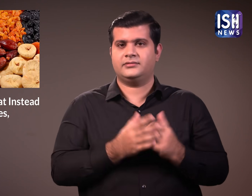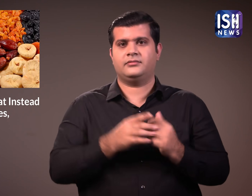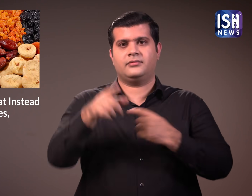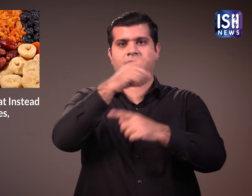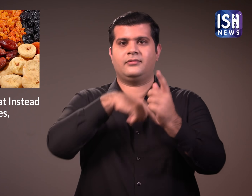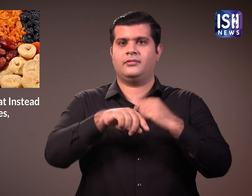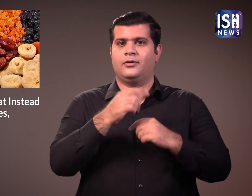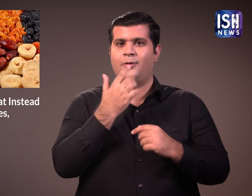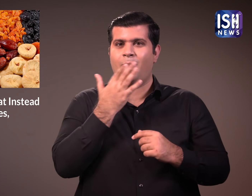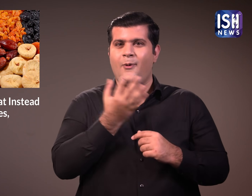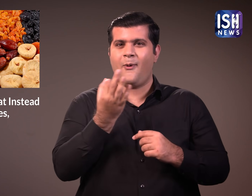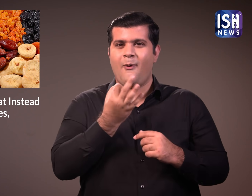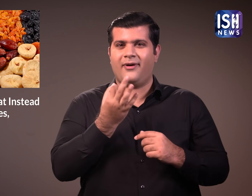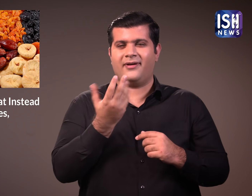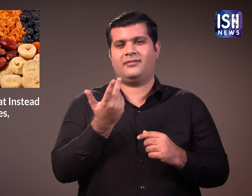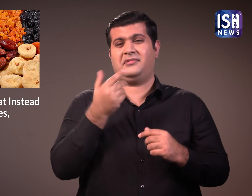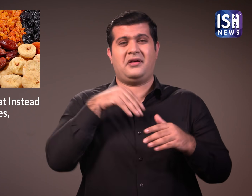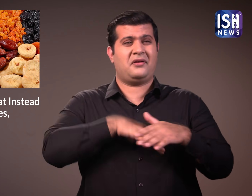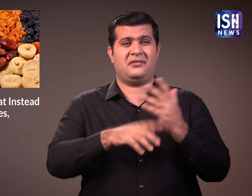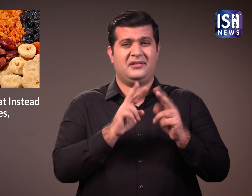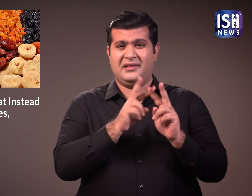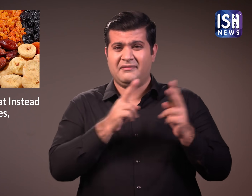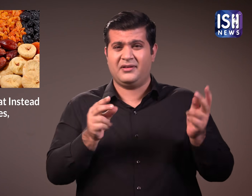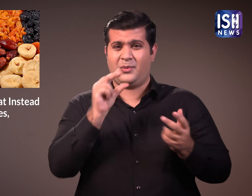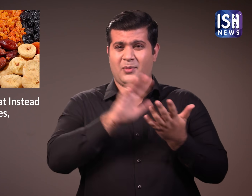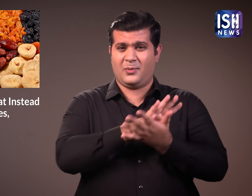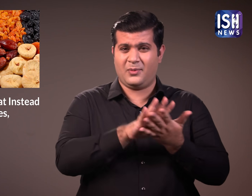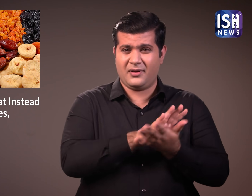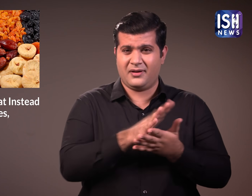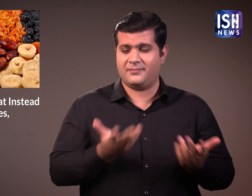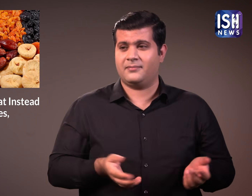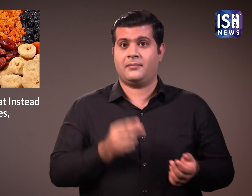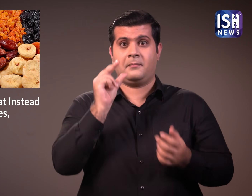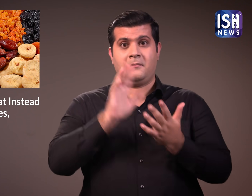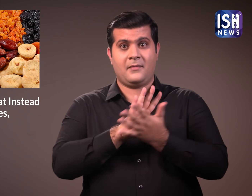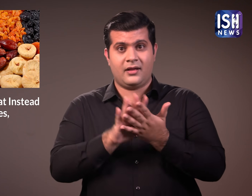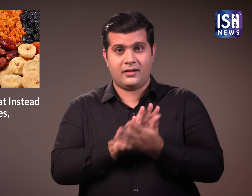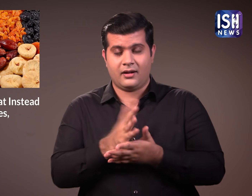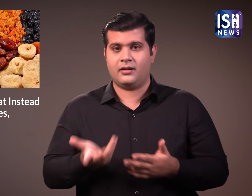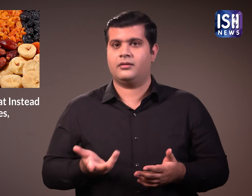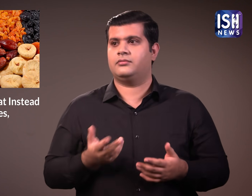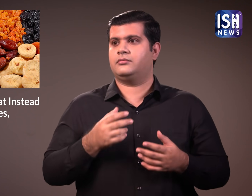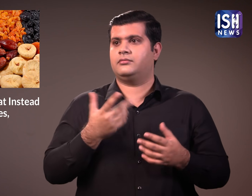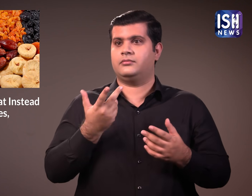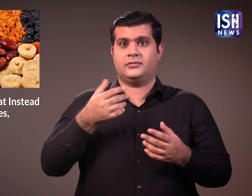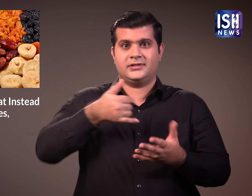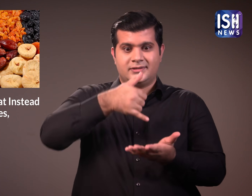गुलाब जामुन, पेढ़ा, जलेबी, आदी जैसी मिठाईया अप्रति रोध्या,